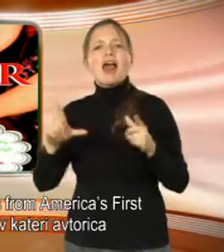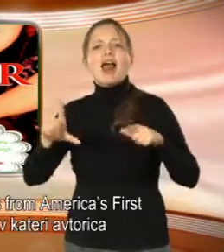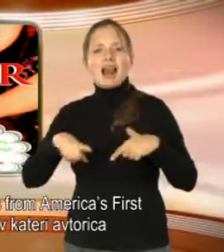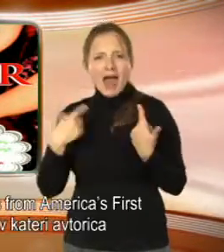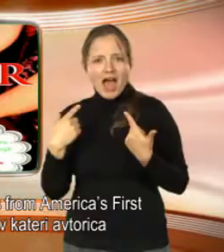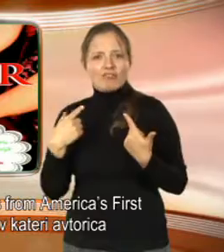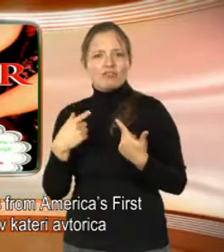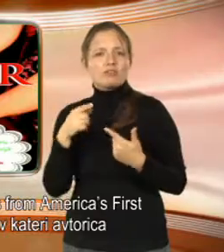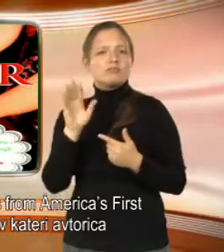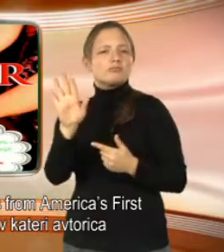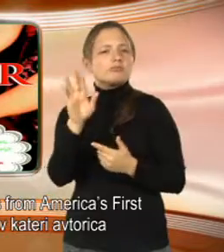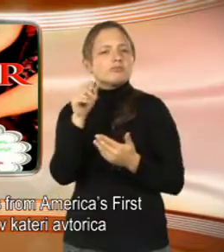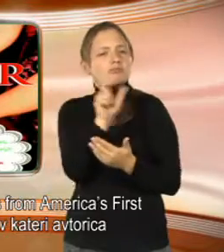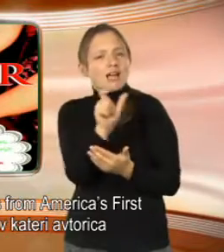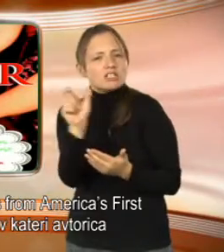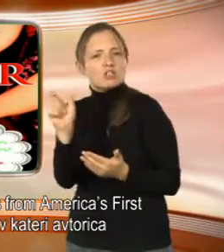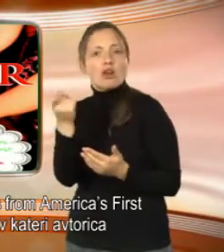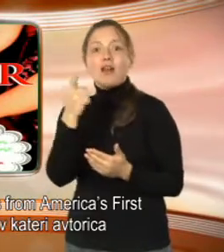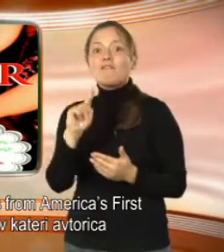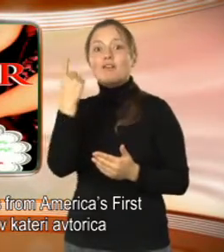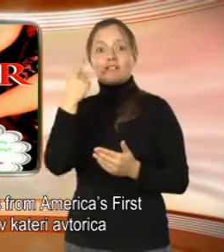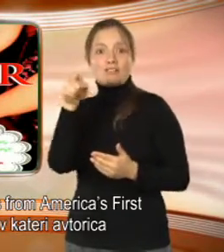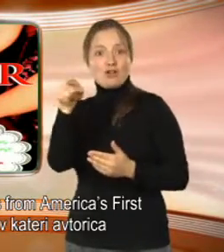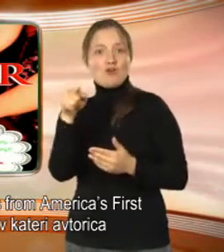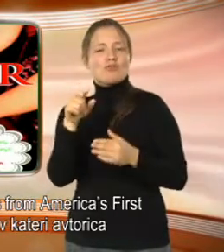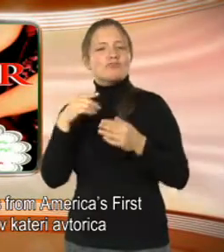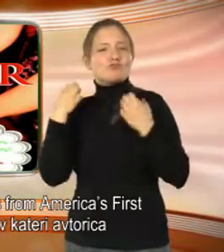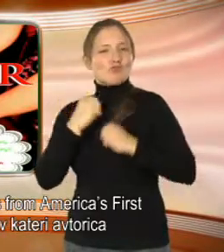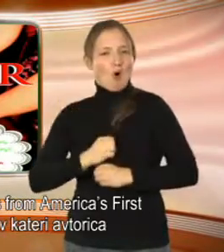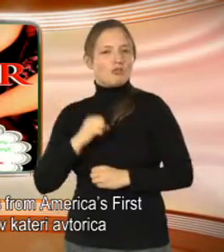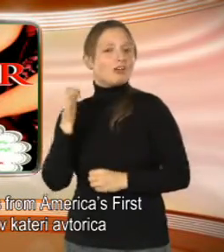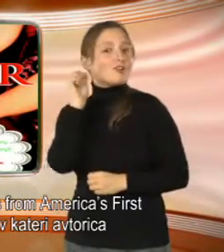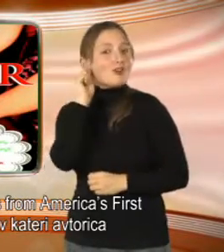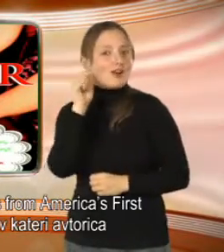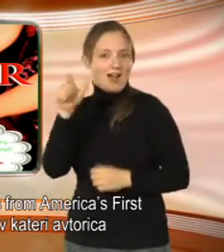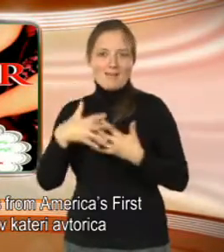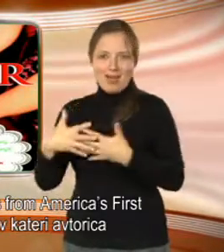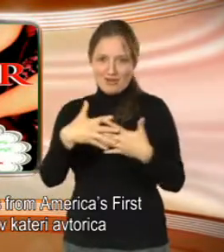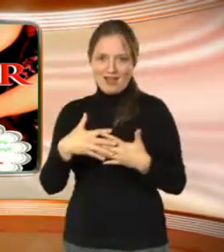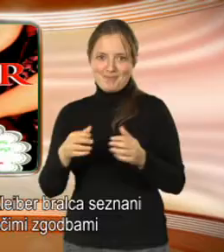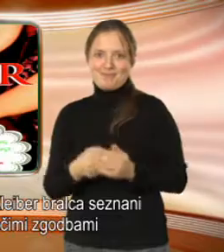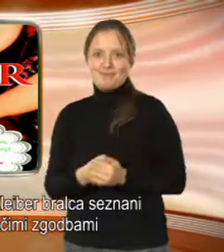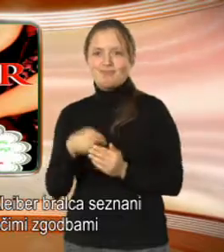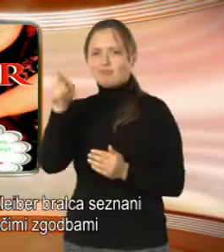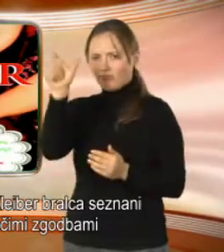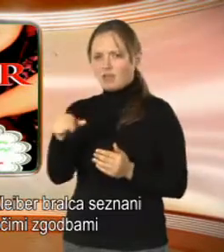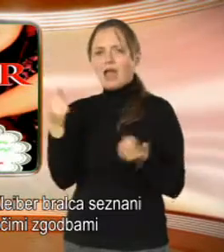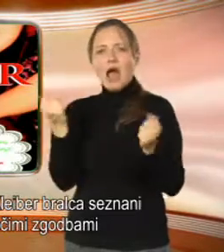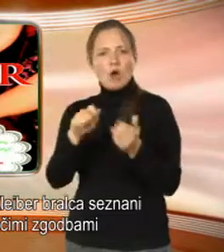Girl Scout, v kateri avtorica Shannon Henry Kleiber bralca seznani z navdihujočimi